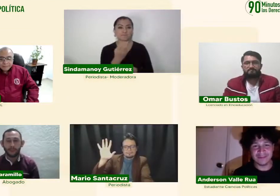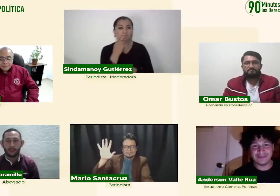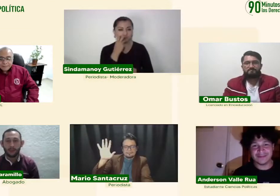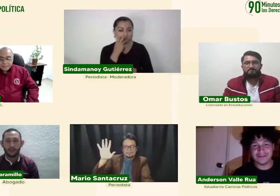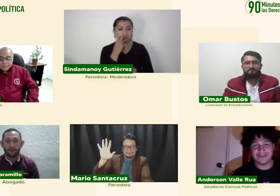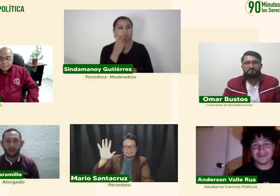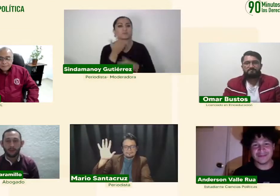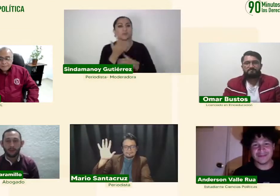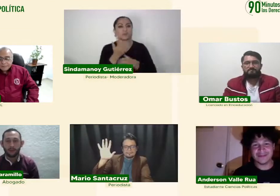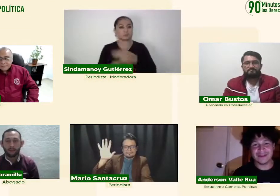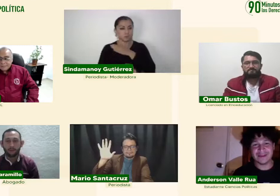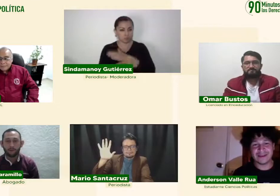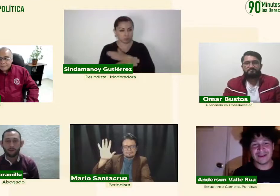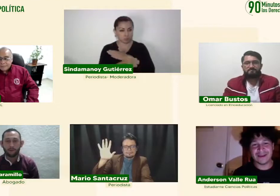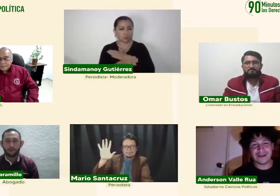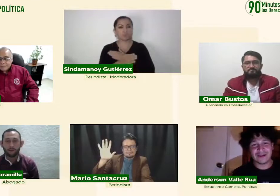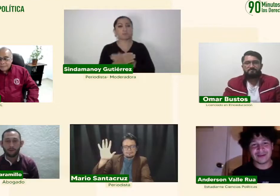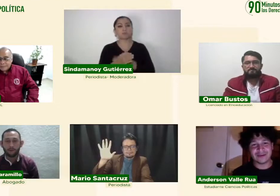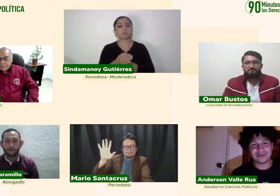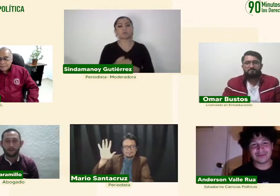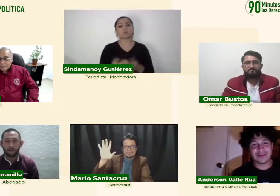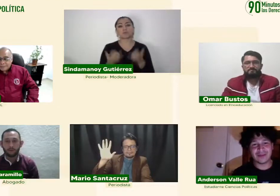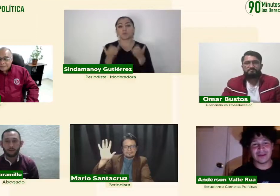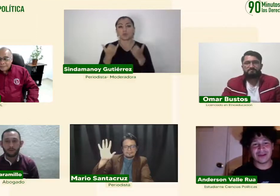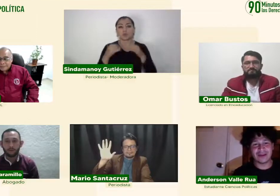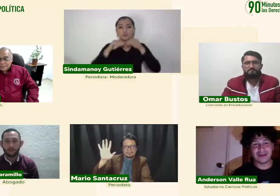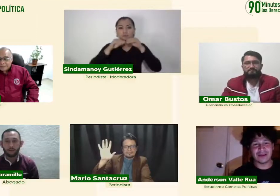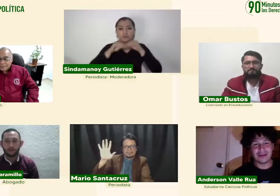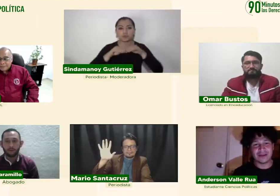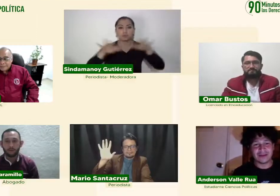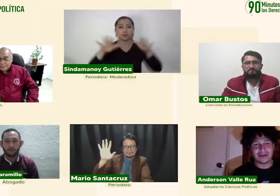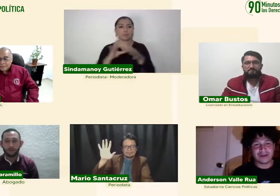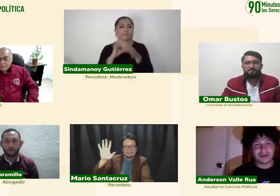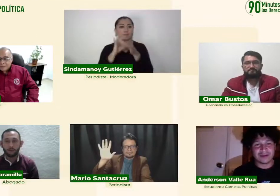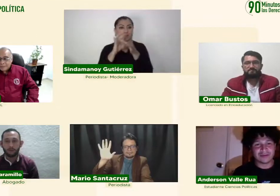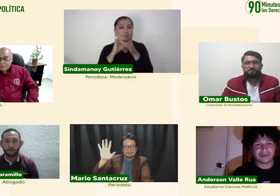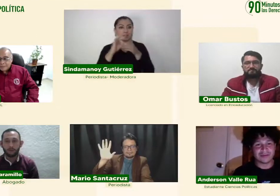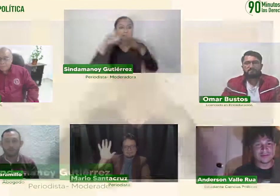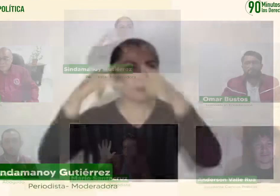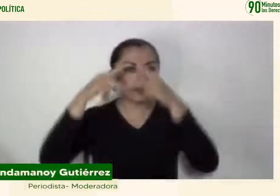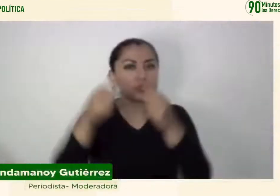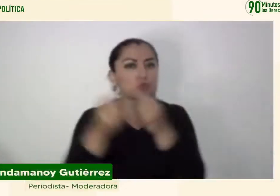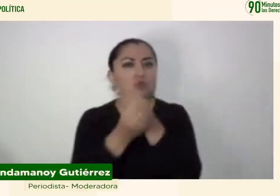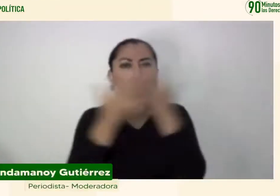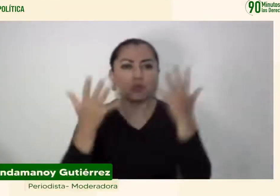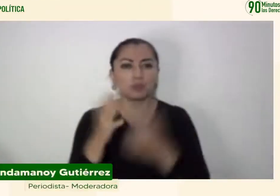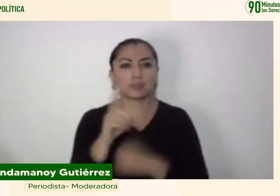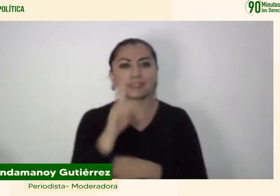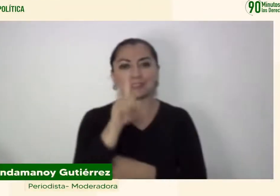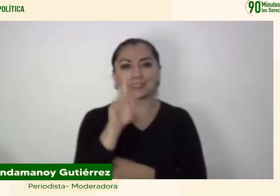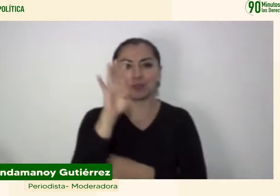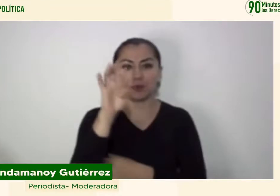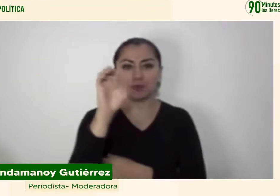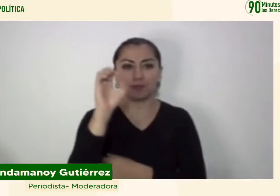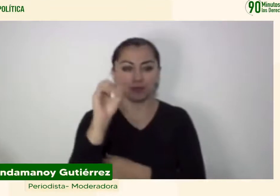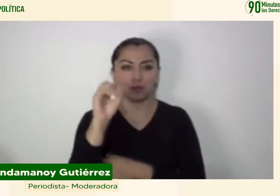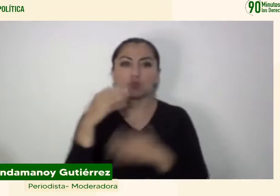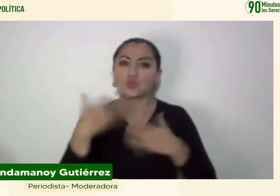muchas gracias anderson ahora vamos a continuar vemos que tenemos en esta